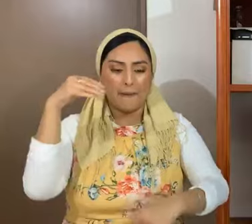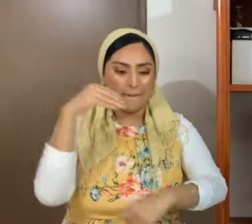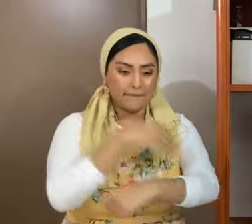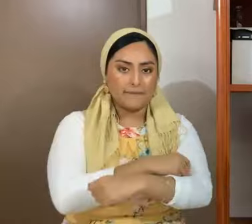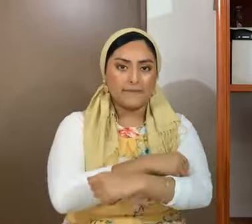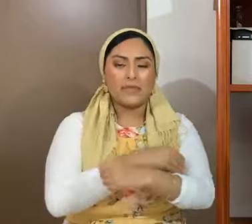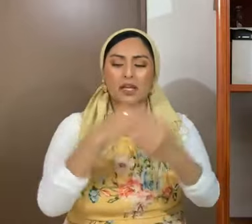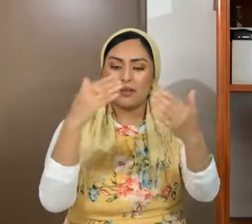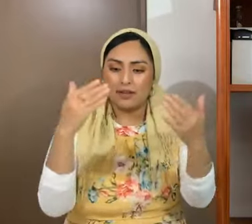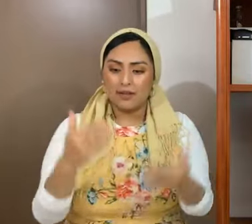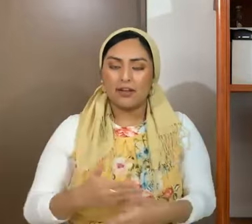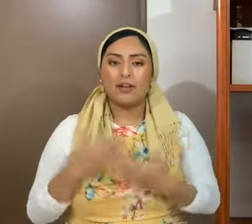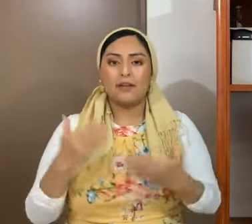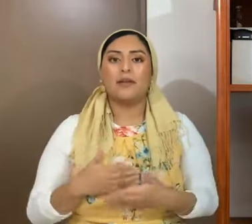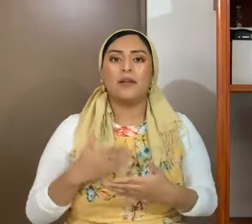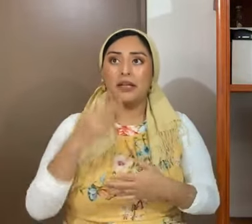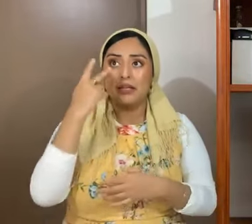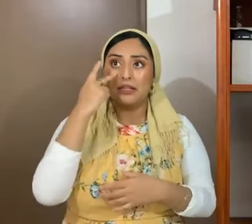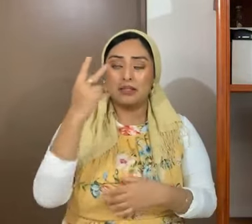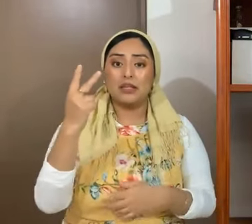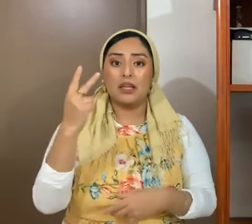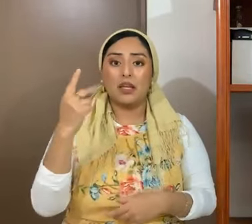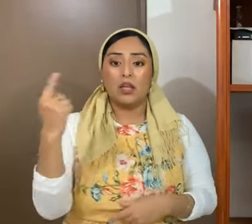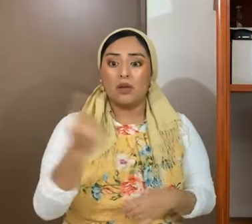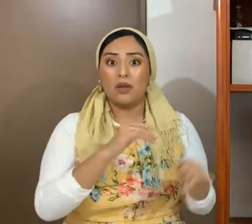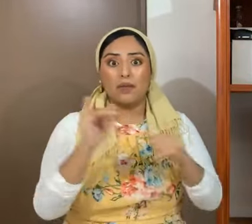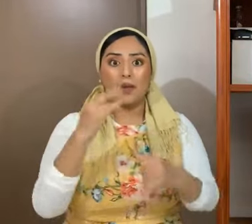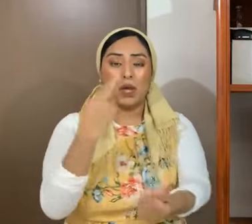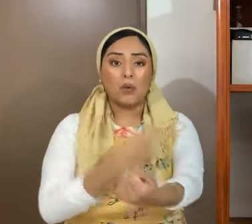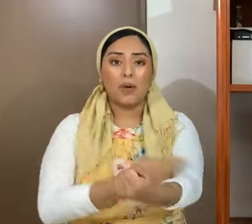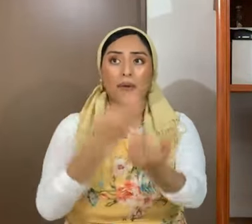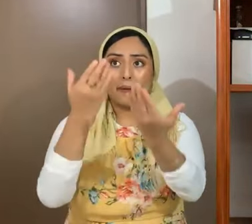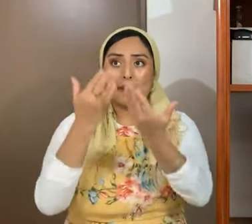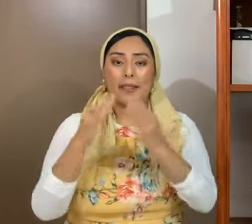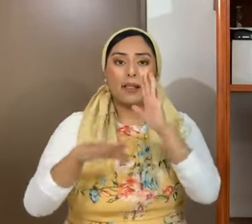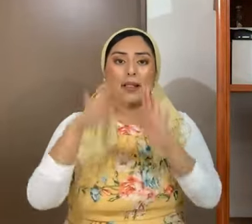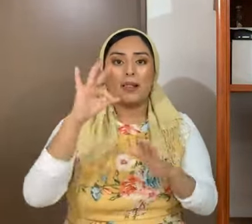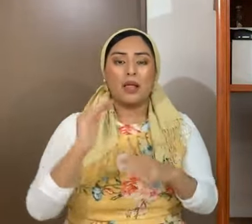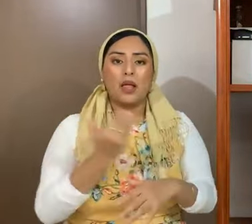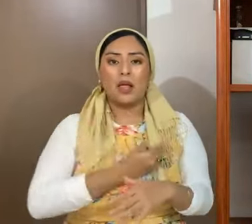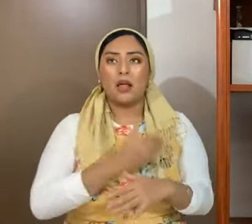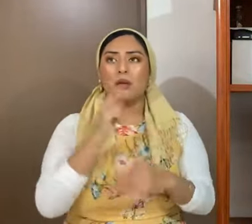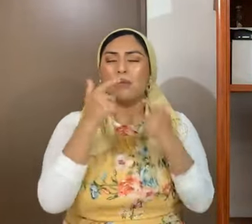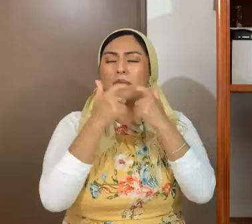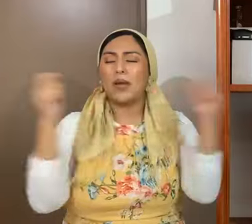HaKodesh y que se gocen al ver que somos como Rebeca y que tú nos escogiste por tu